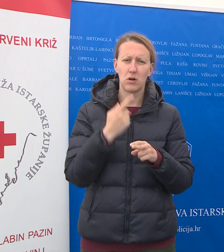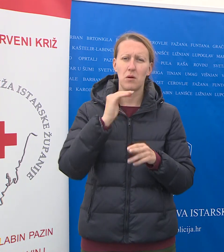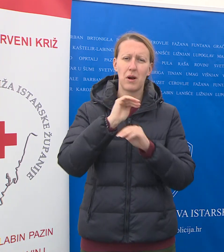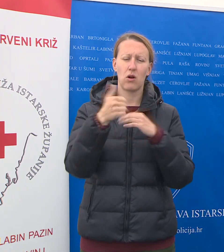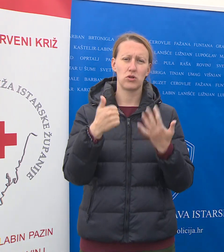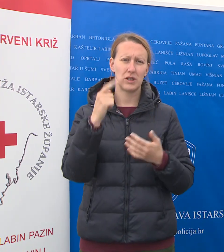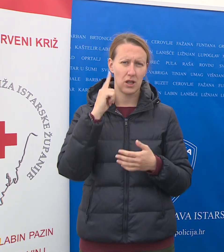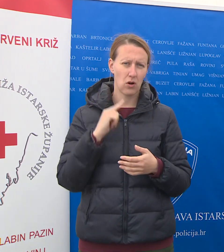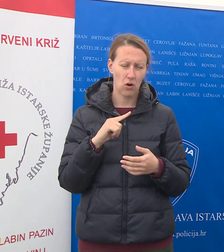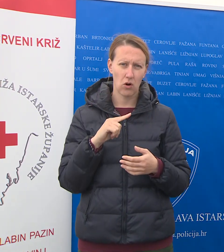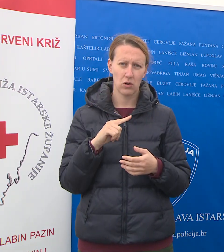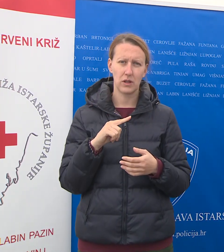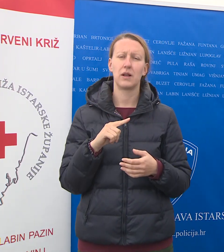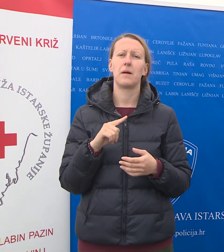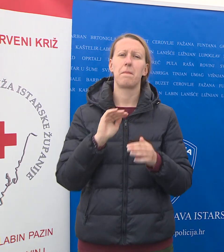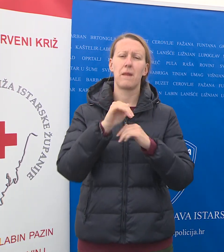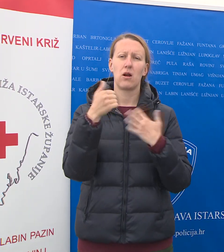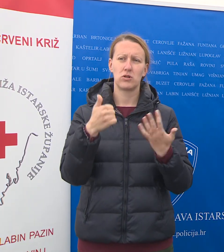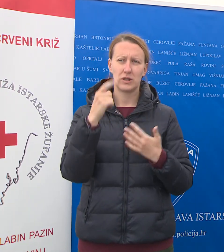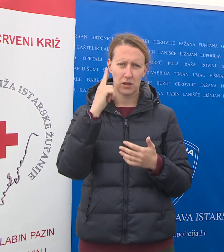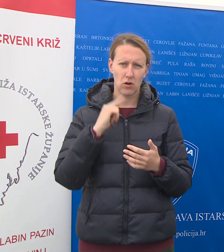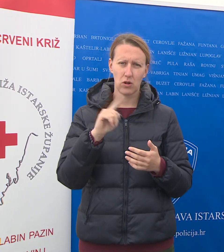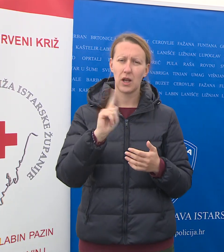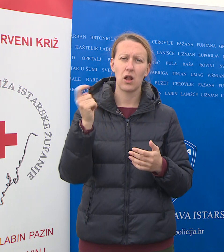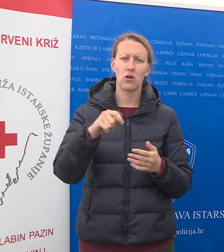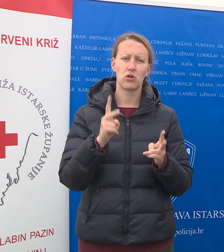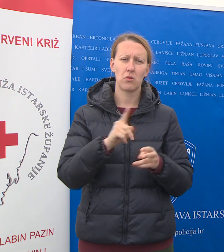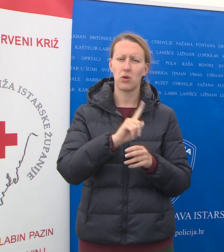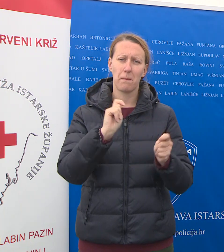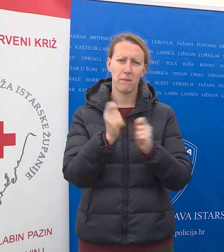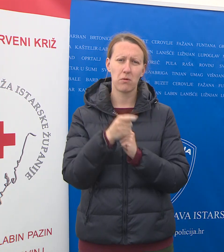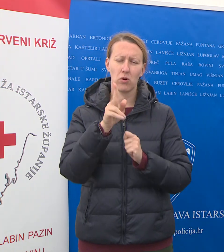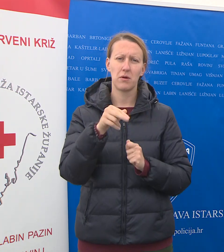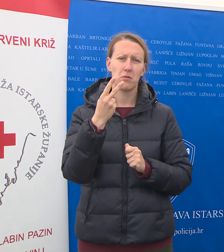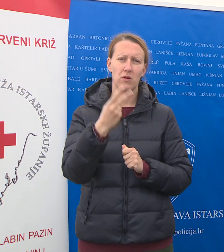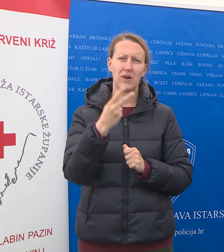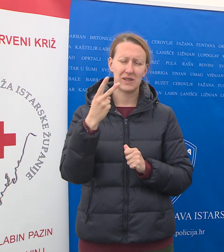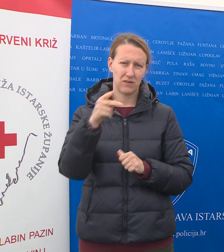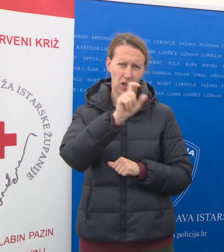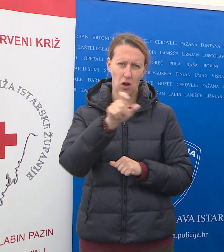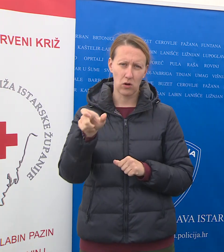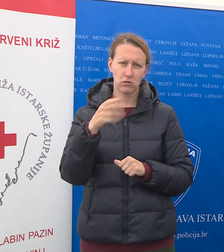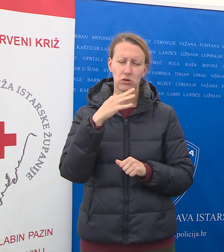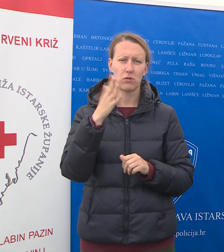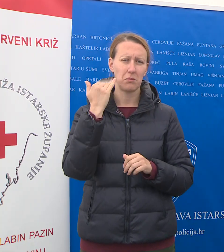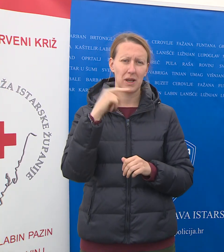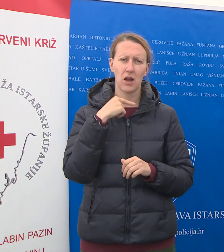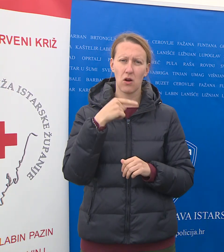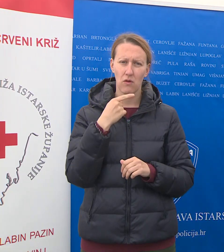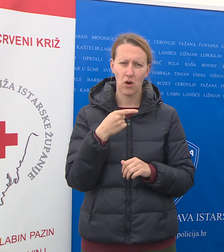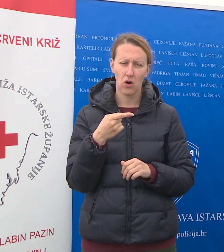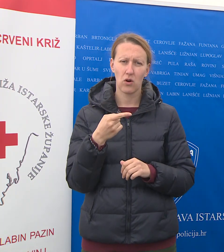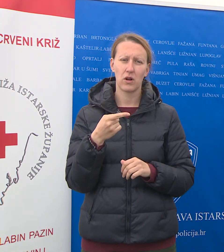iznad 60 godina. Iznad 60 godina nije došlo normalno do promjene, tu imamo 22 osobe. Ono što smo i prije